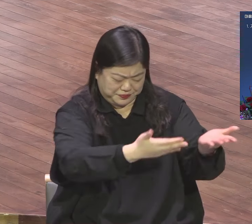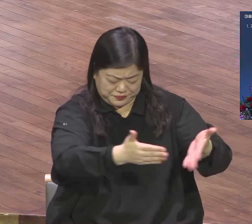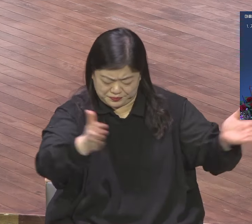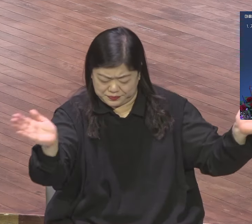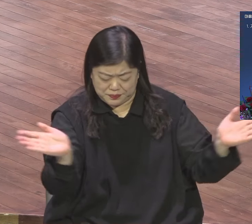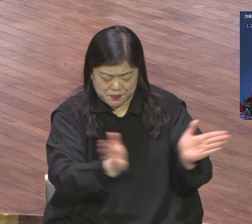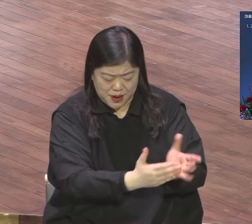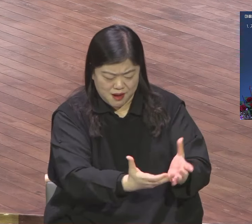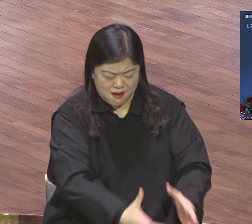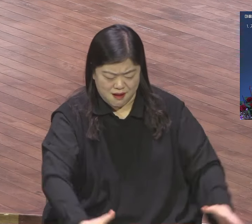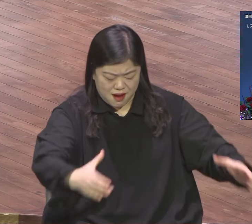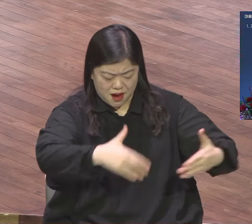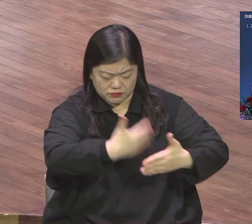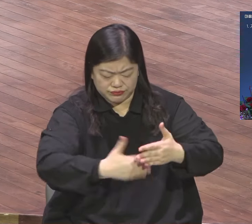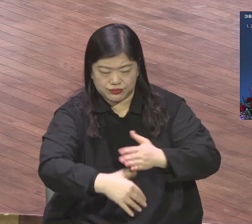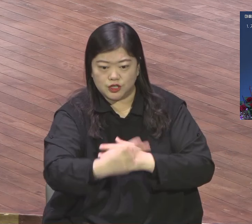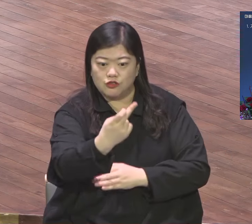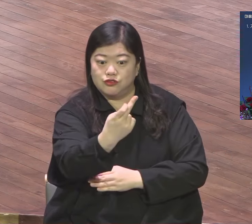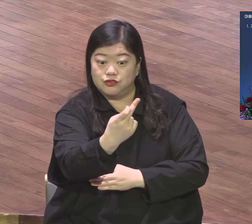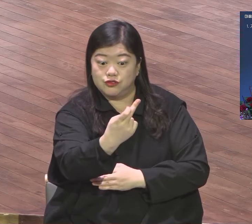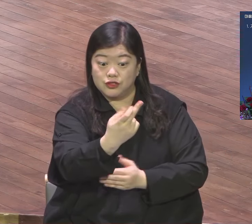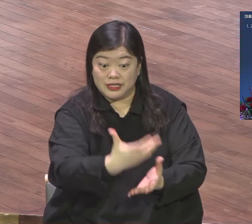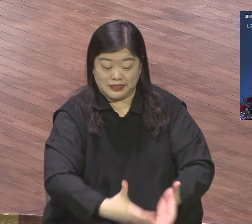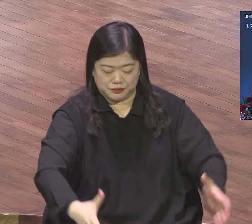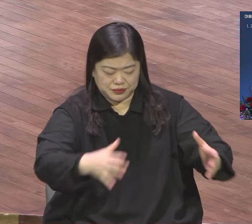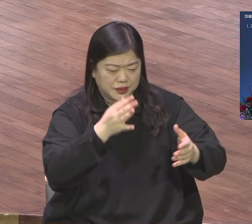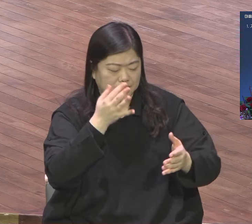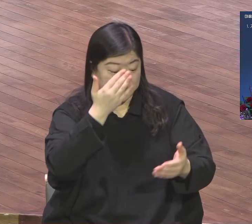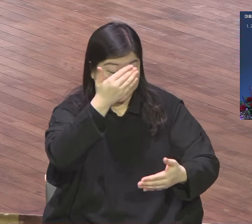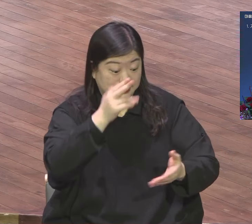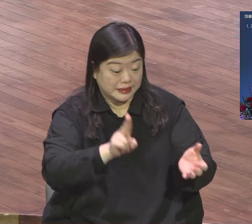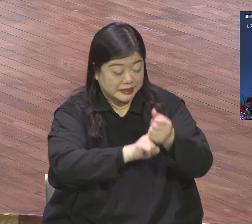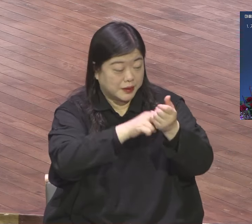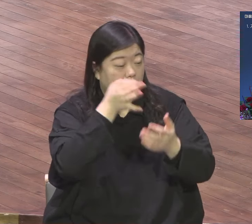정도로 놀라운 기적을 느끼신 예수님께서